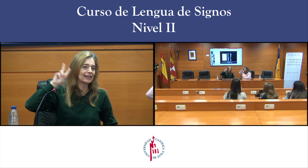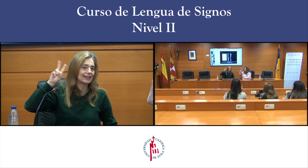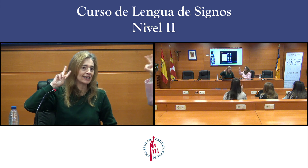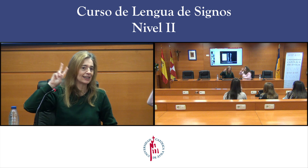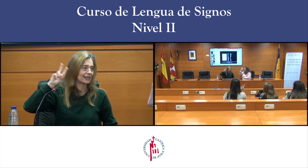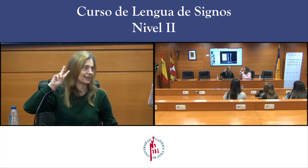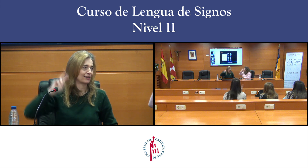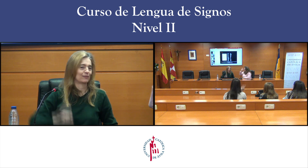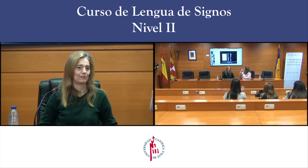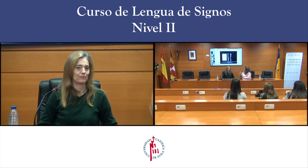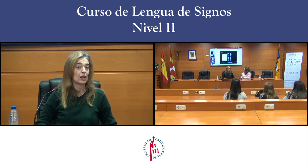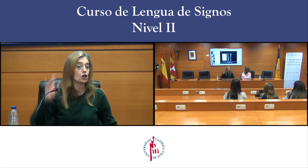y oír